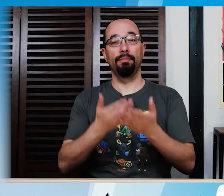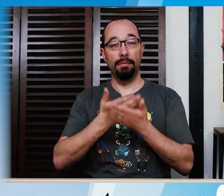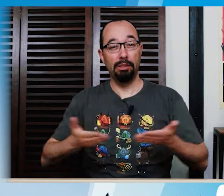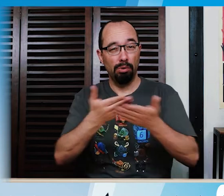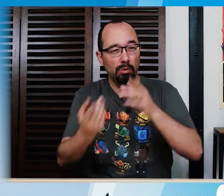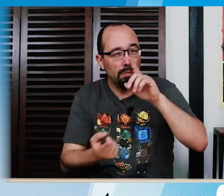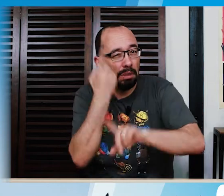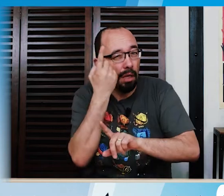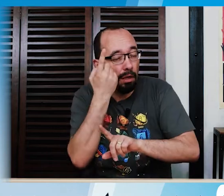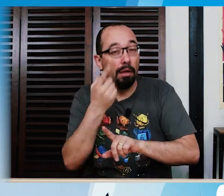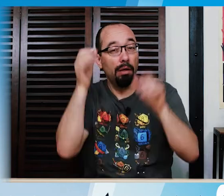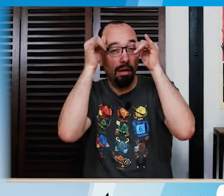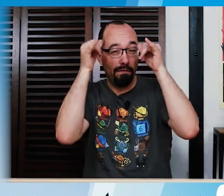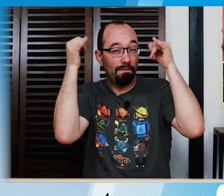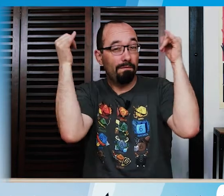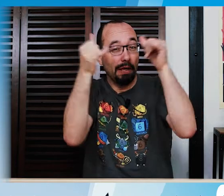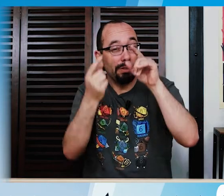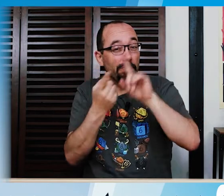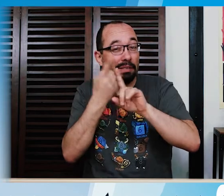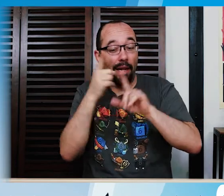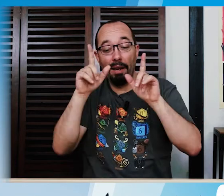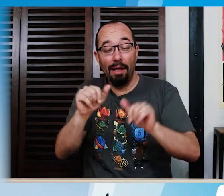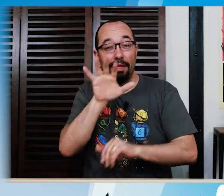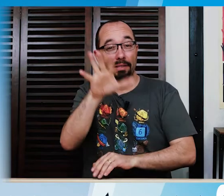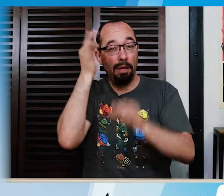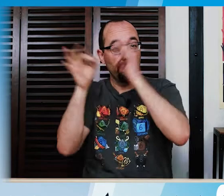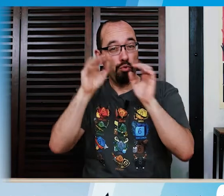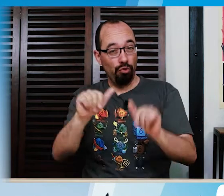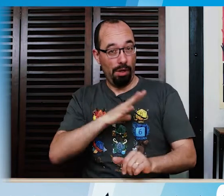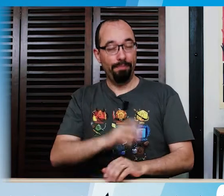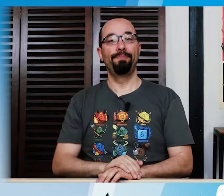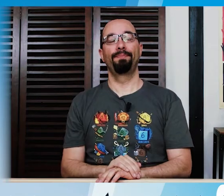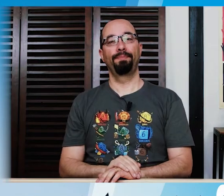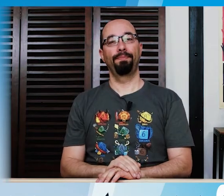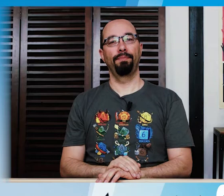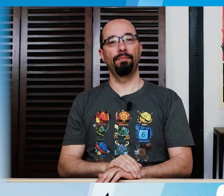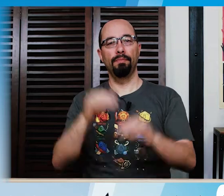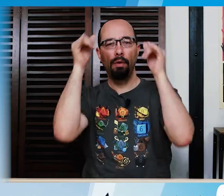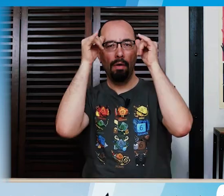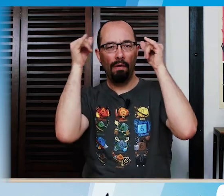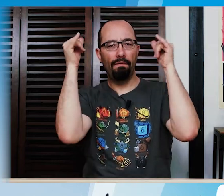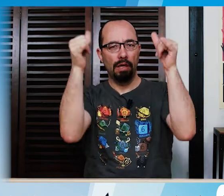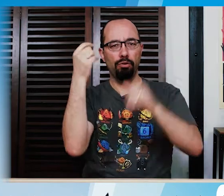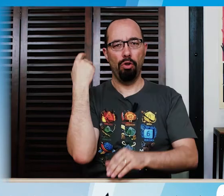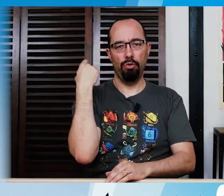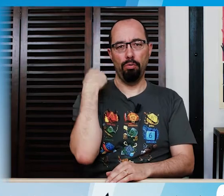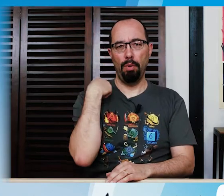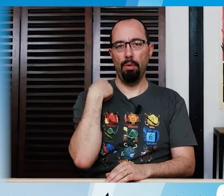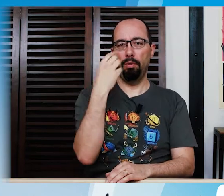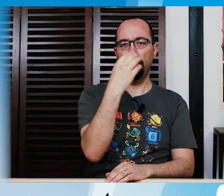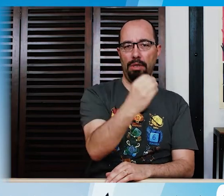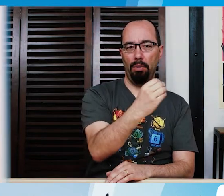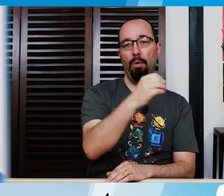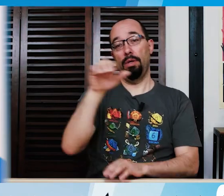Cas particulier, les vaches spéciales à 5 mouches. Vache serre-fil, numéros 0 et